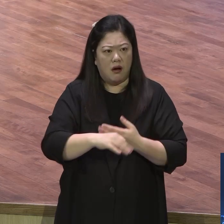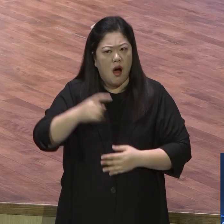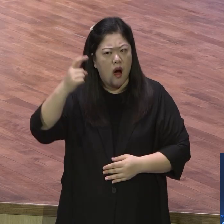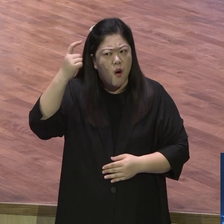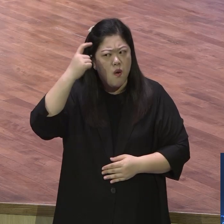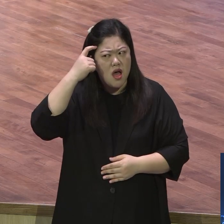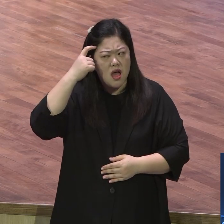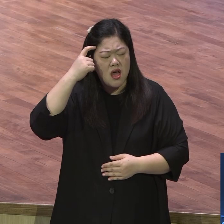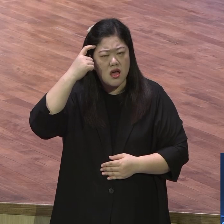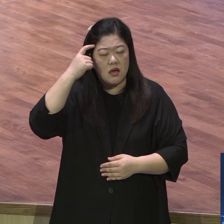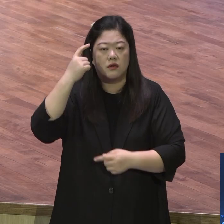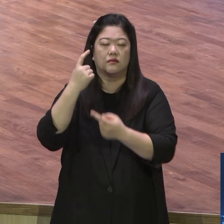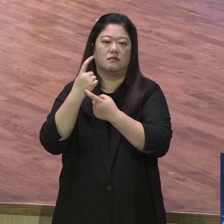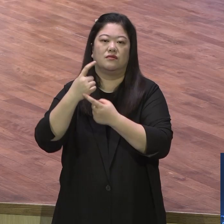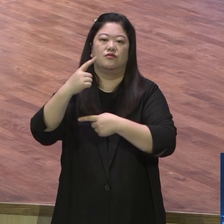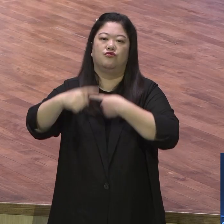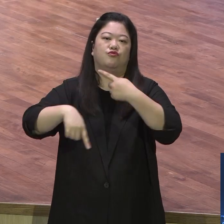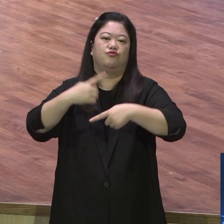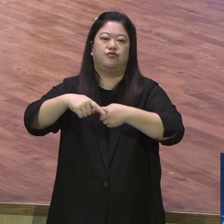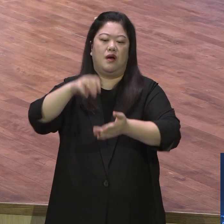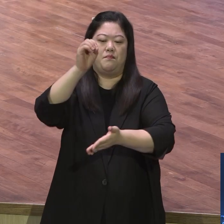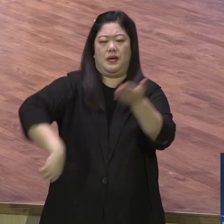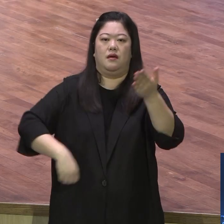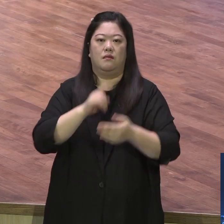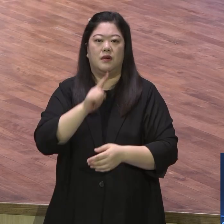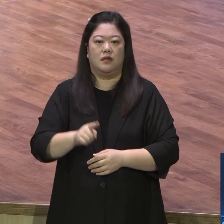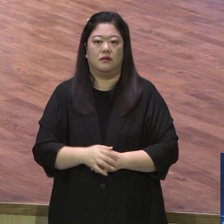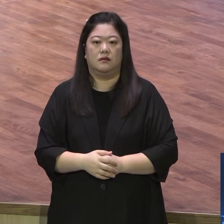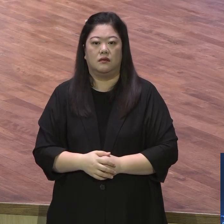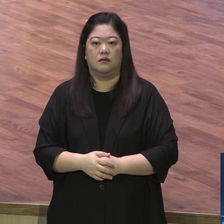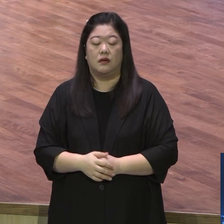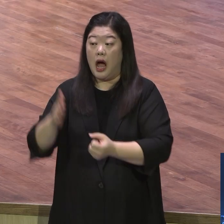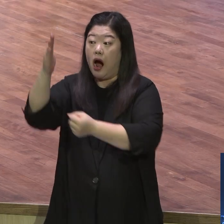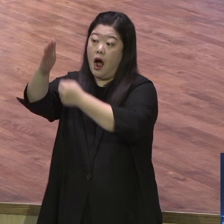교회에서 하나님이 사람을 통해 일을 행하시는데 왜?